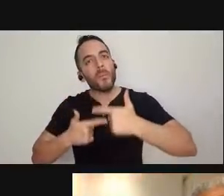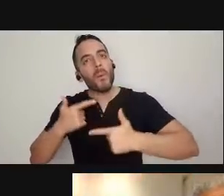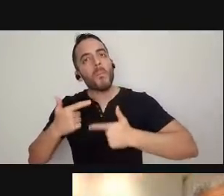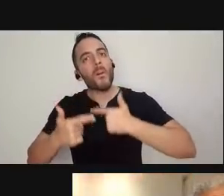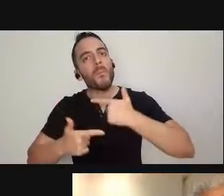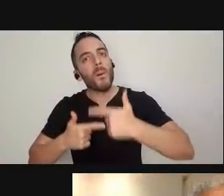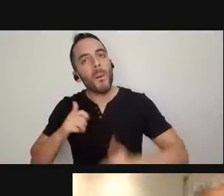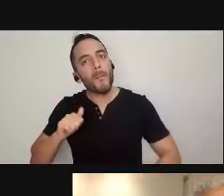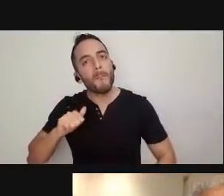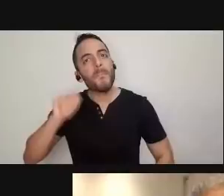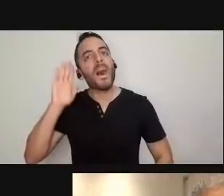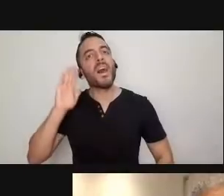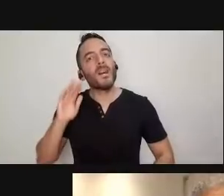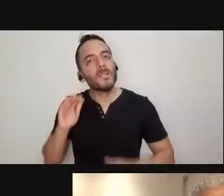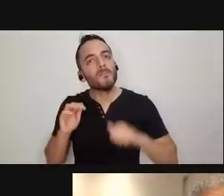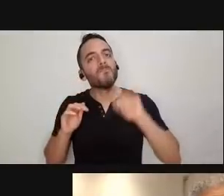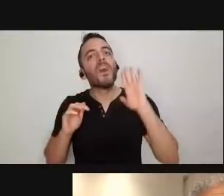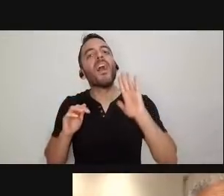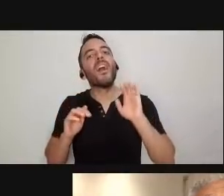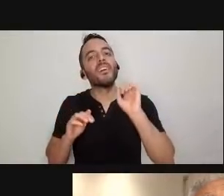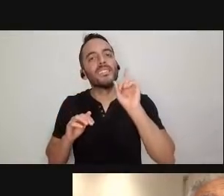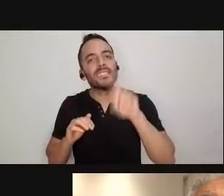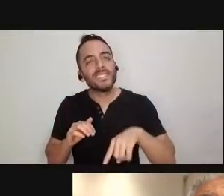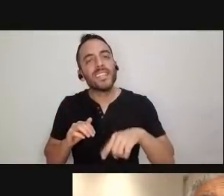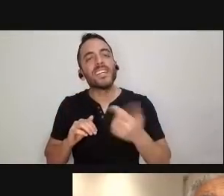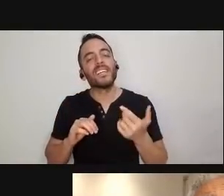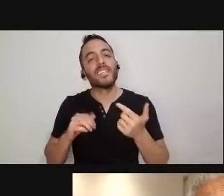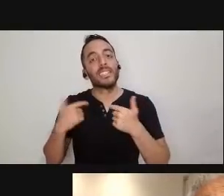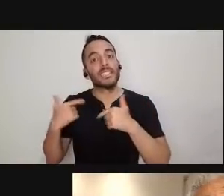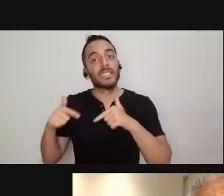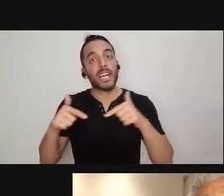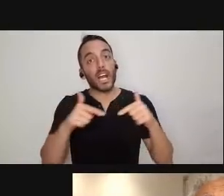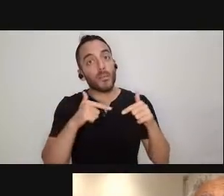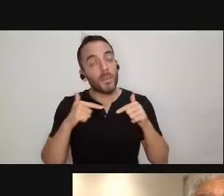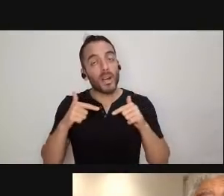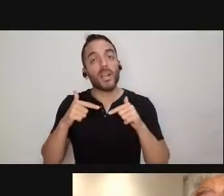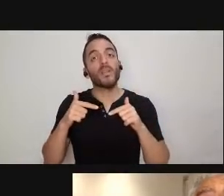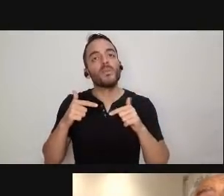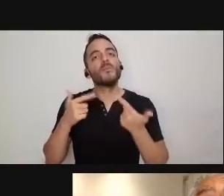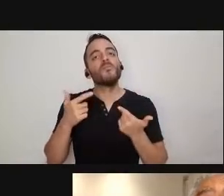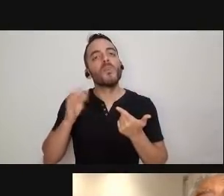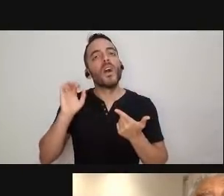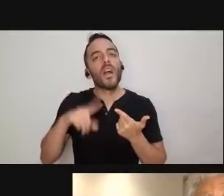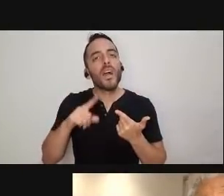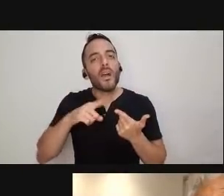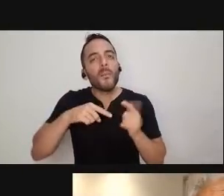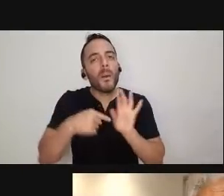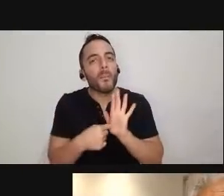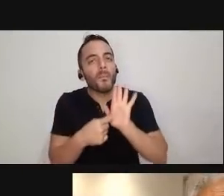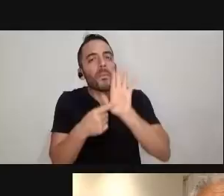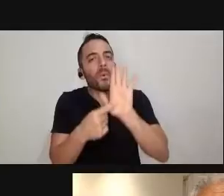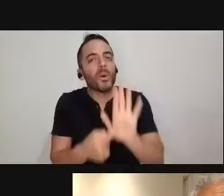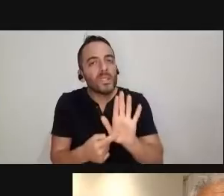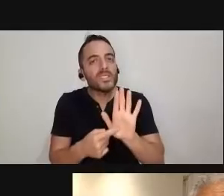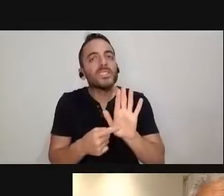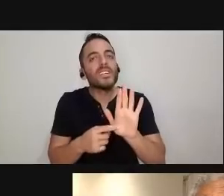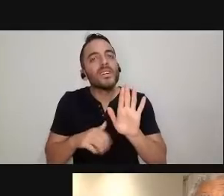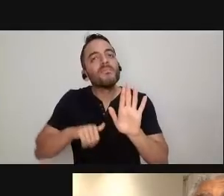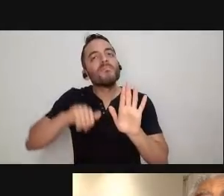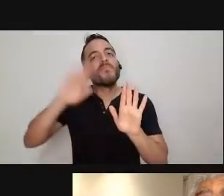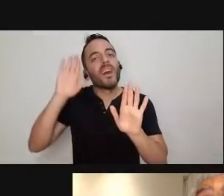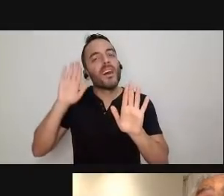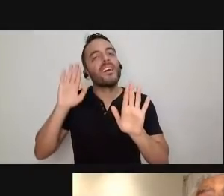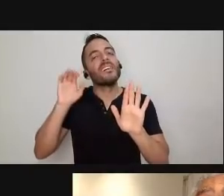essa ilustração, para esse trabalho da ilustração, para nos ilustrarmos cada vez mais, para